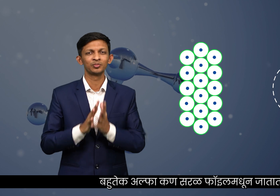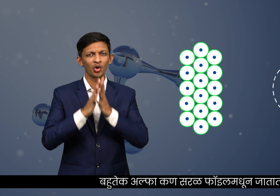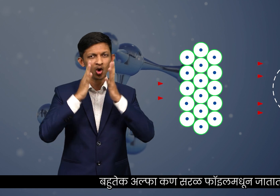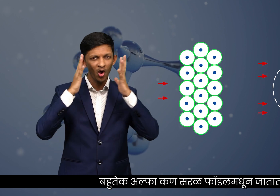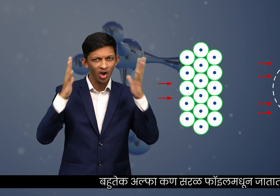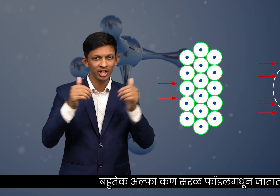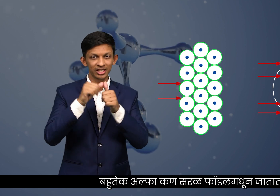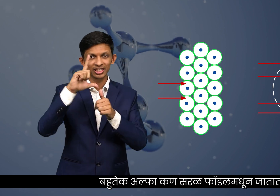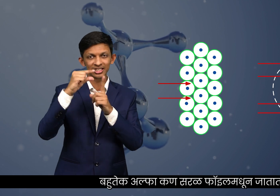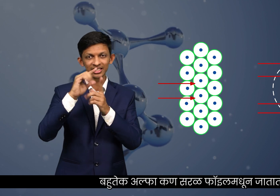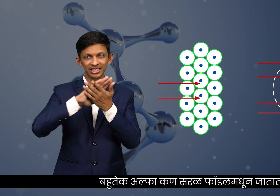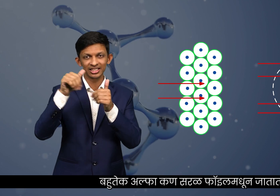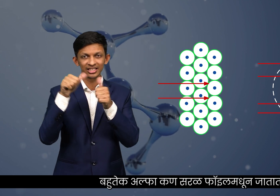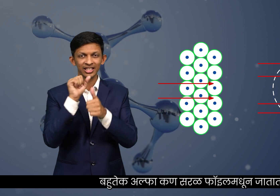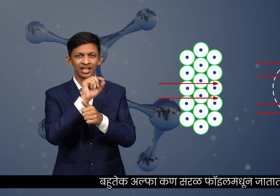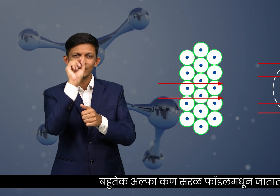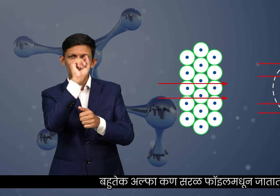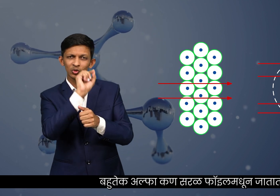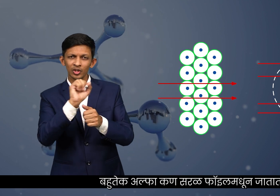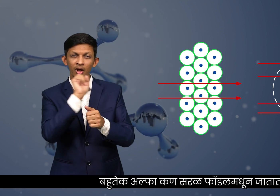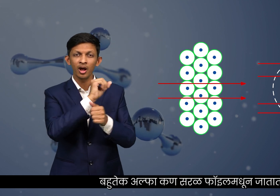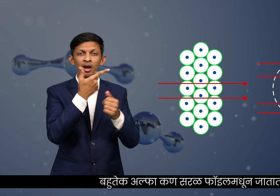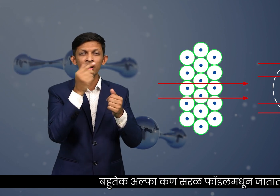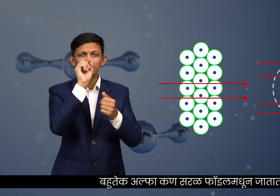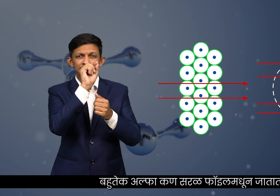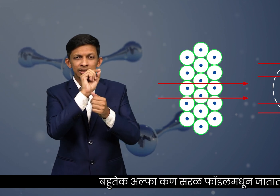बहुतेक अल्फा कण सरळ फाईलमधून जातात.